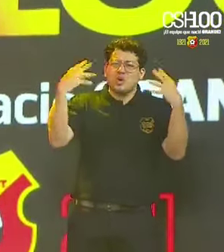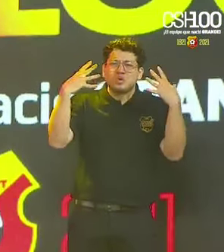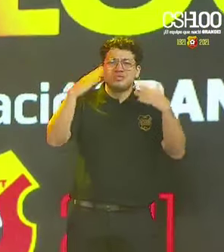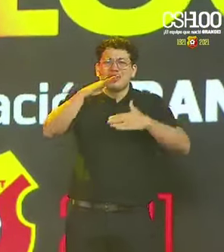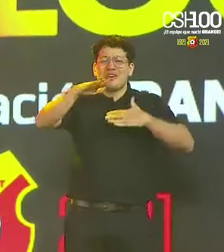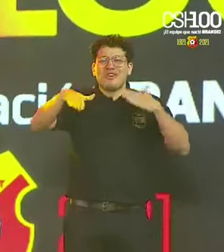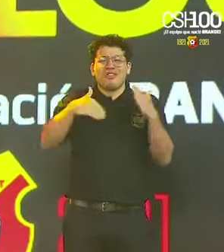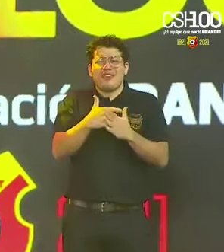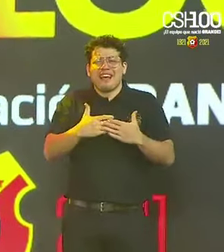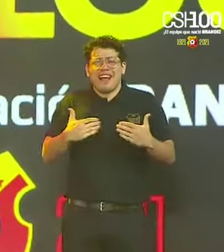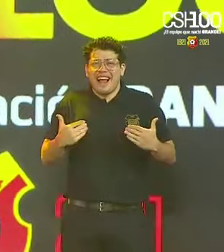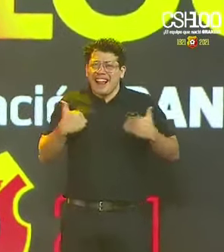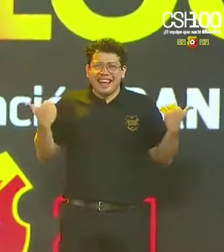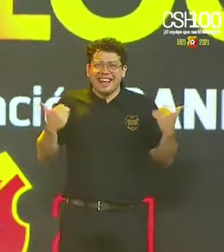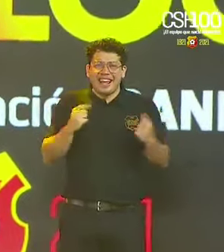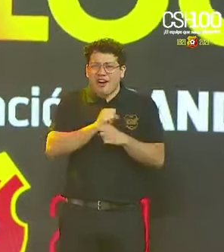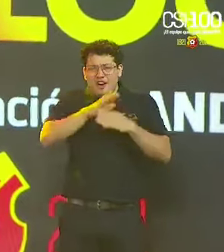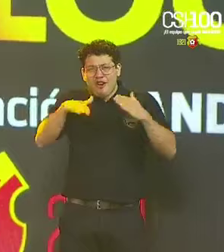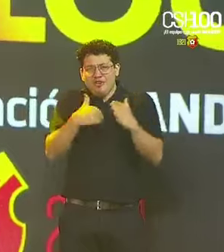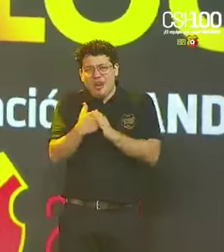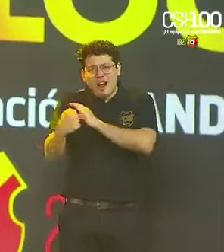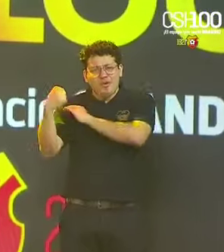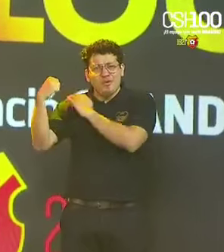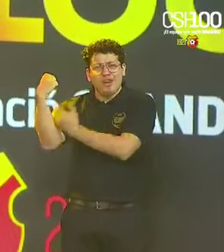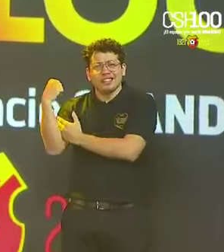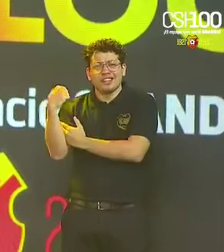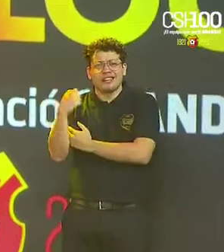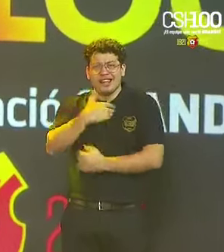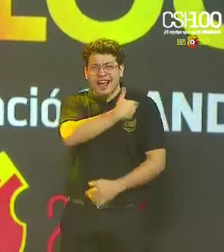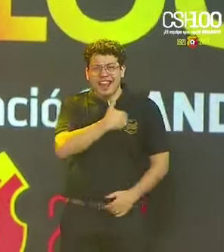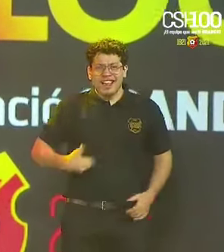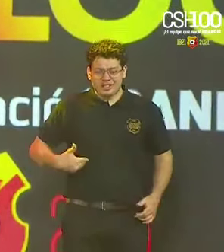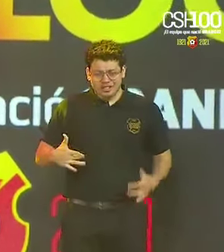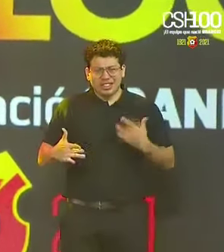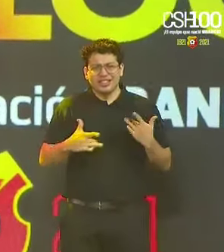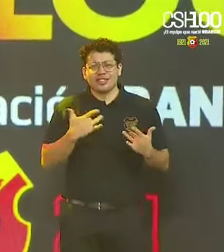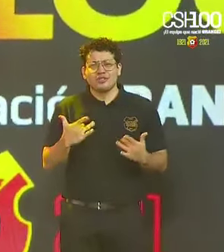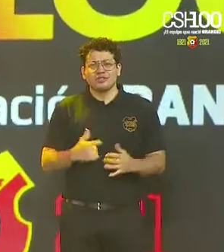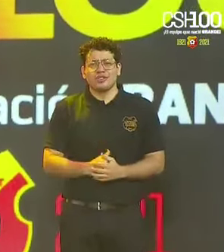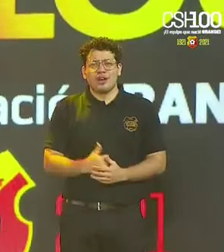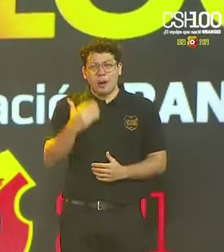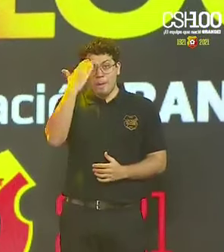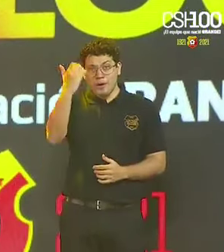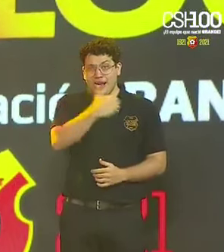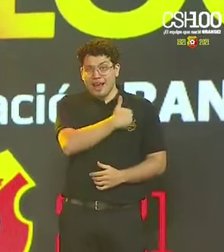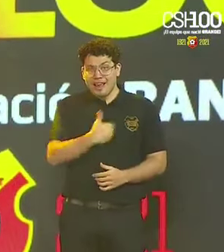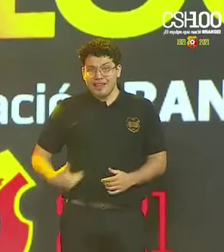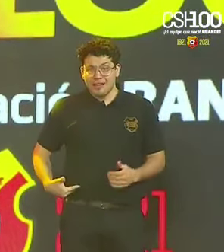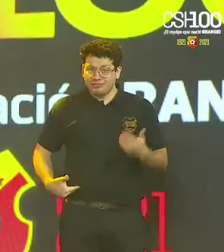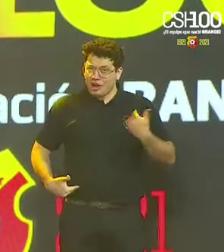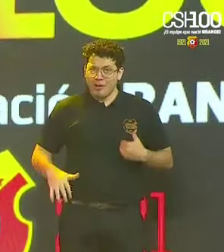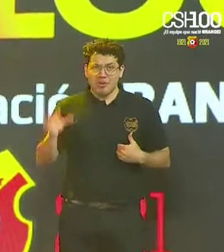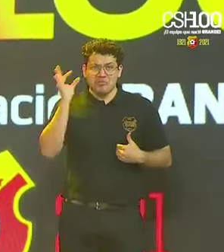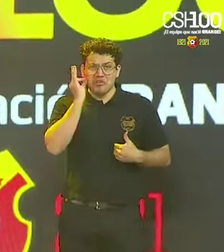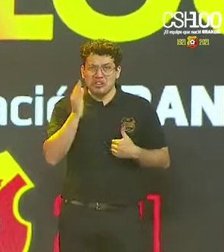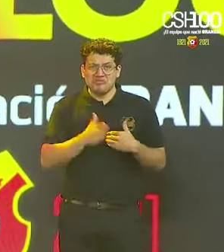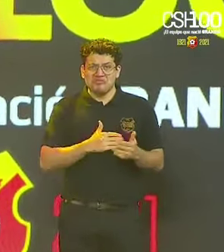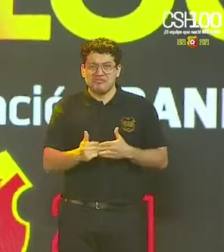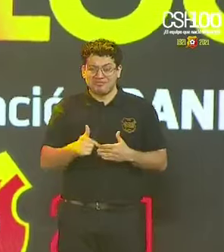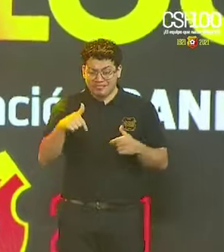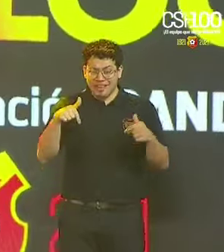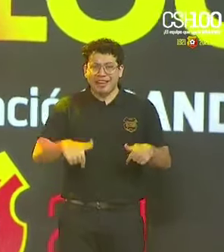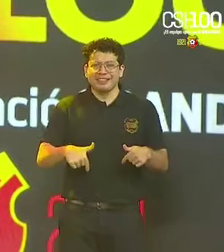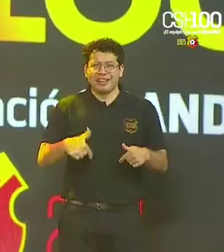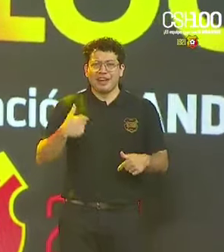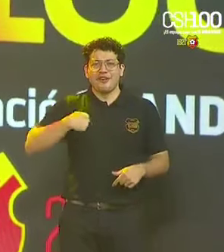con toda la alegría y con toda la fuerza que los heredianos sentimos, porque heredianos y heredianas, esta es